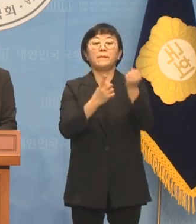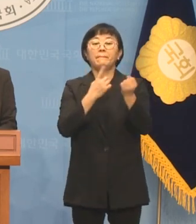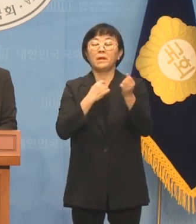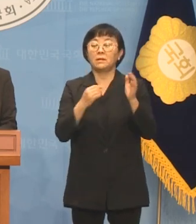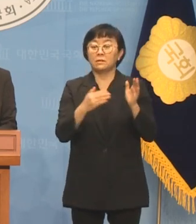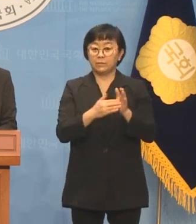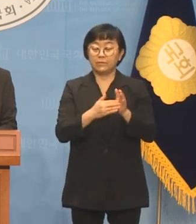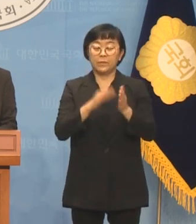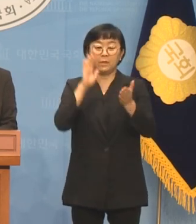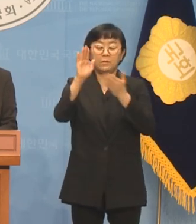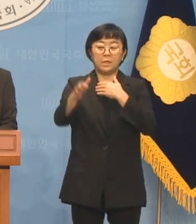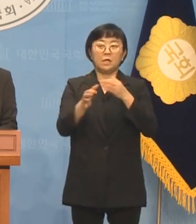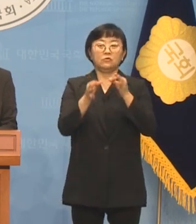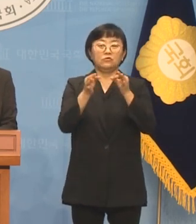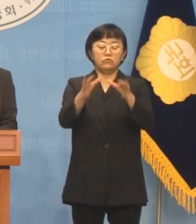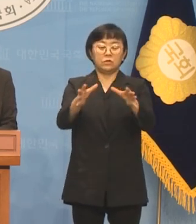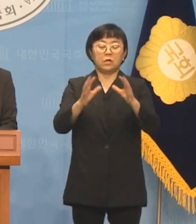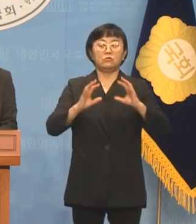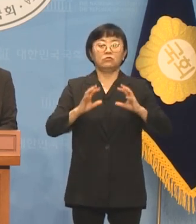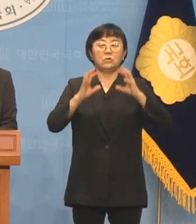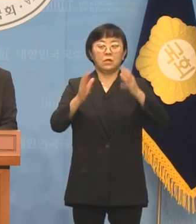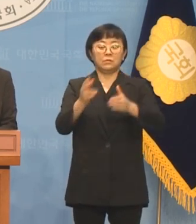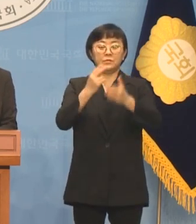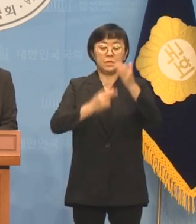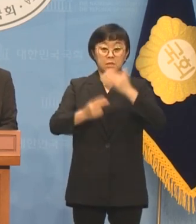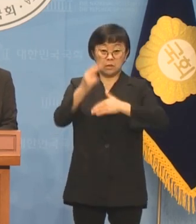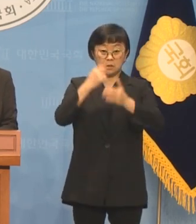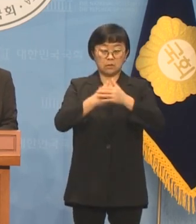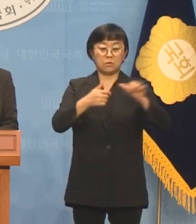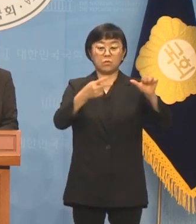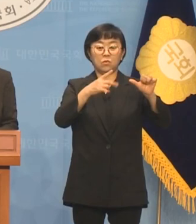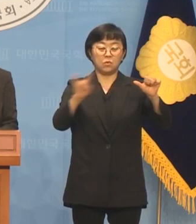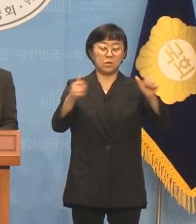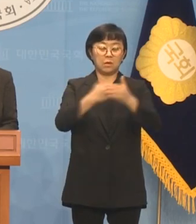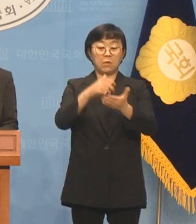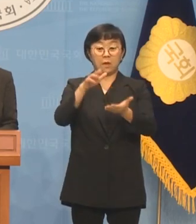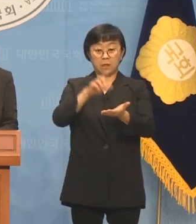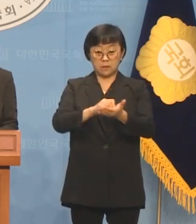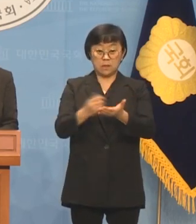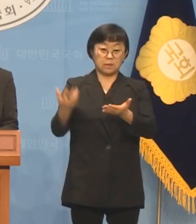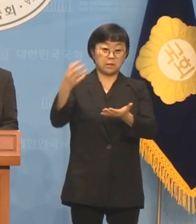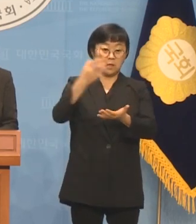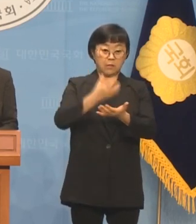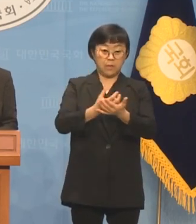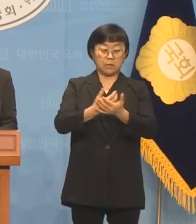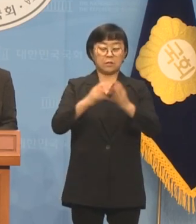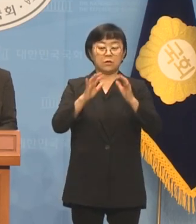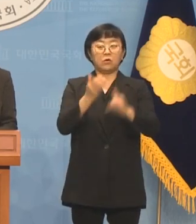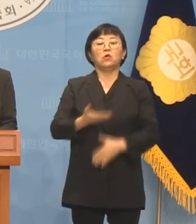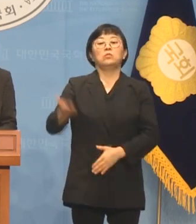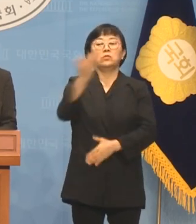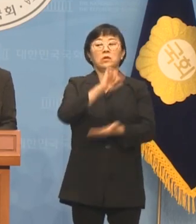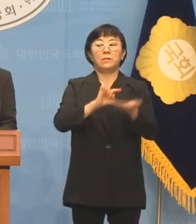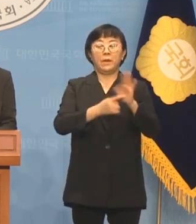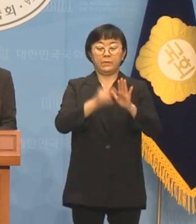말씀드렸던 미래투자국가의 비전을 혁신 분야 5대 과제에 담아서 국민들께 발표합니다.